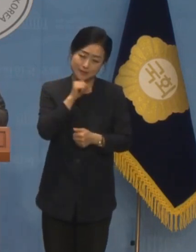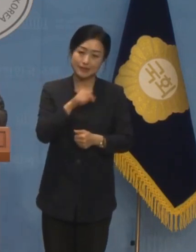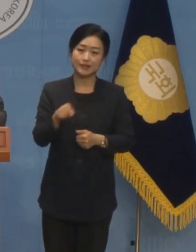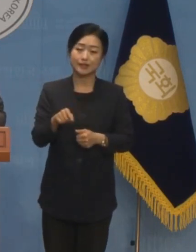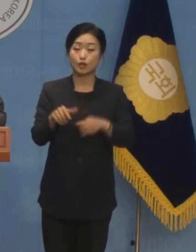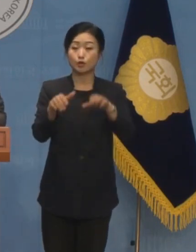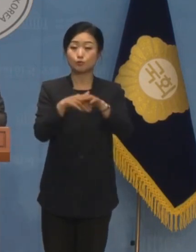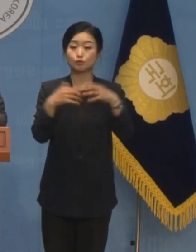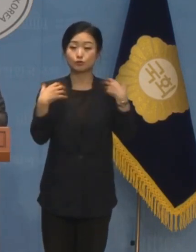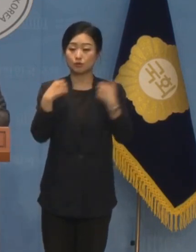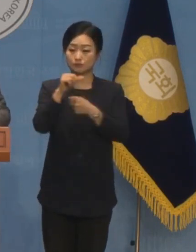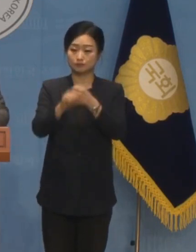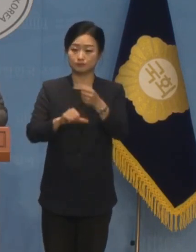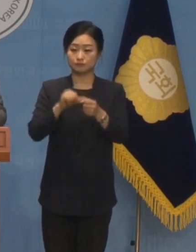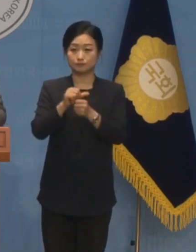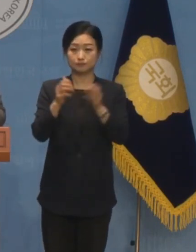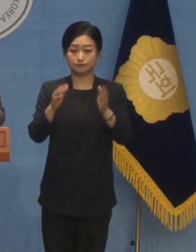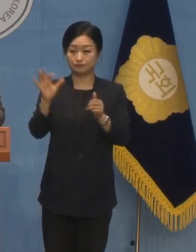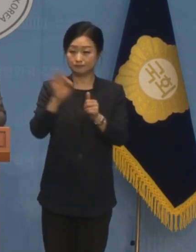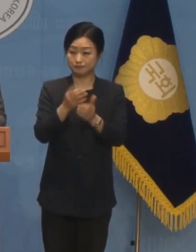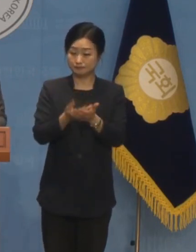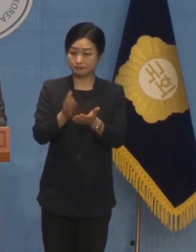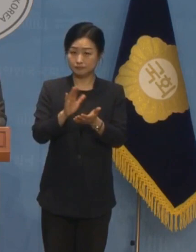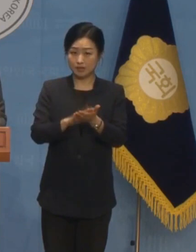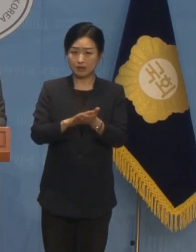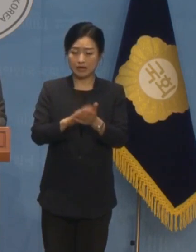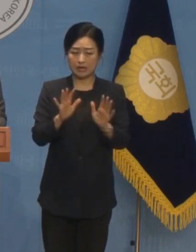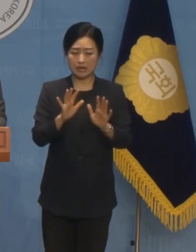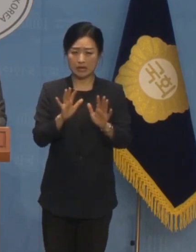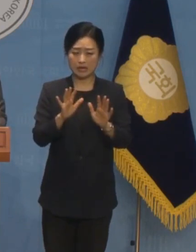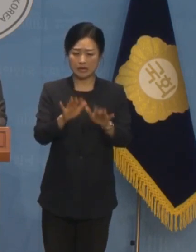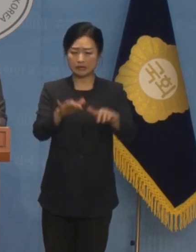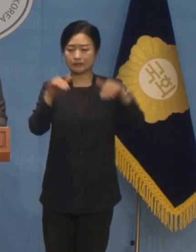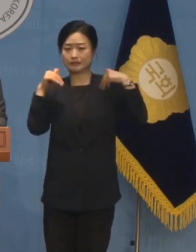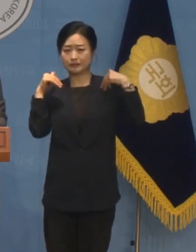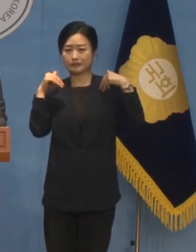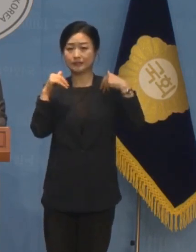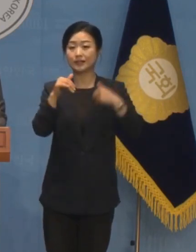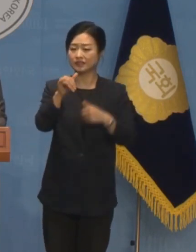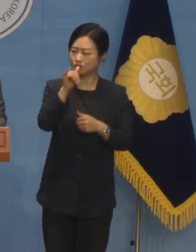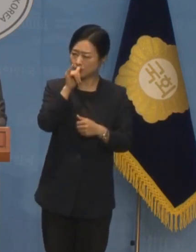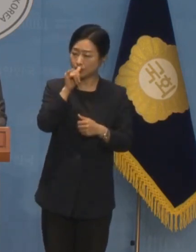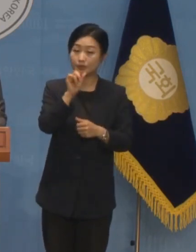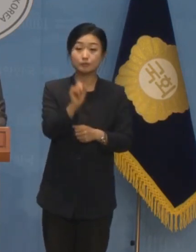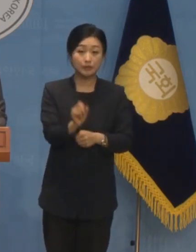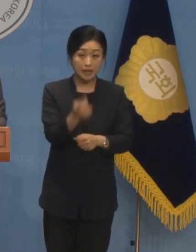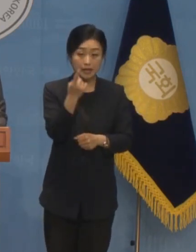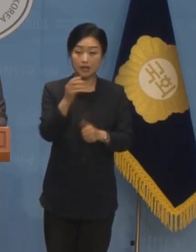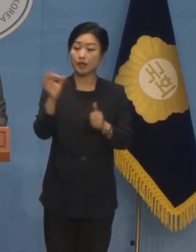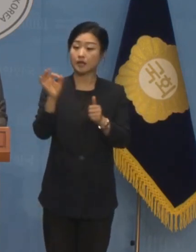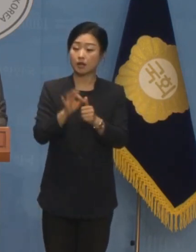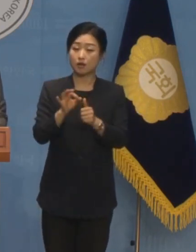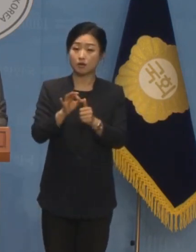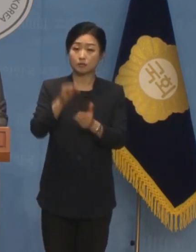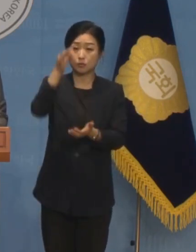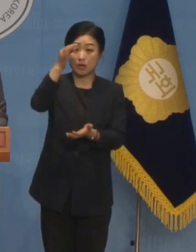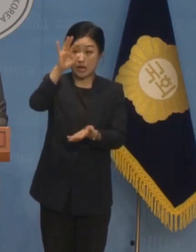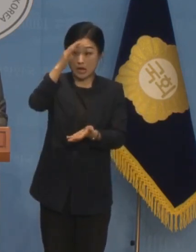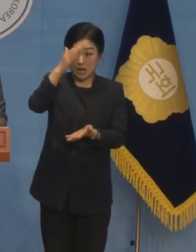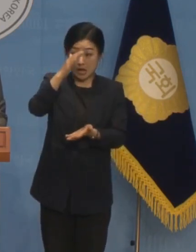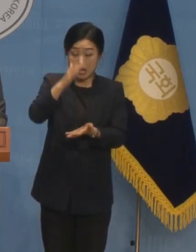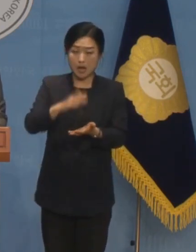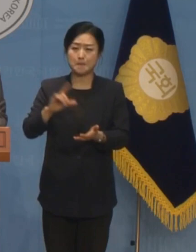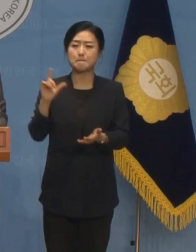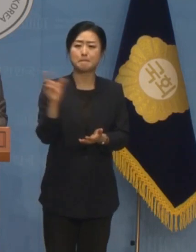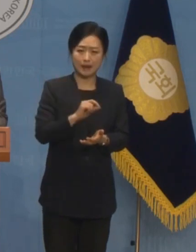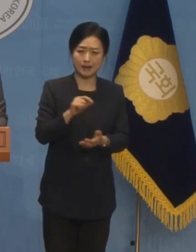문재인 정부 5년 동안 연금개혁이 부담스러워서 완전히 손 놓고 있었기 때문에 연금 고갈의 시계가 더욱